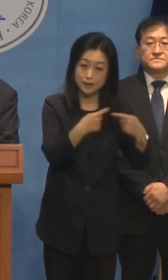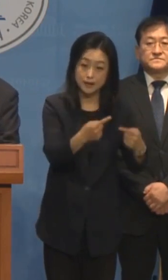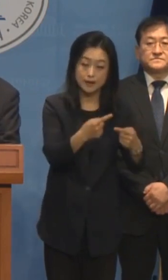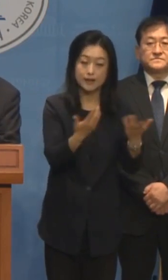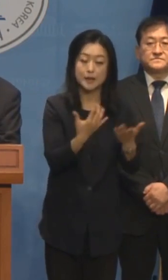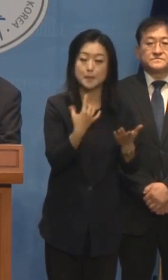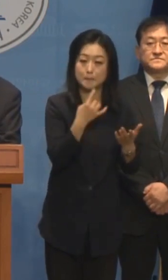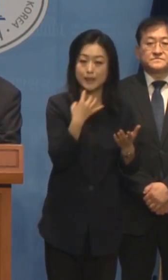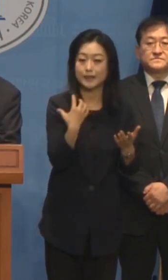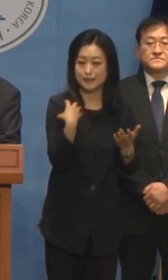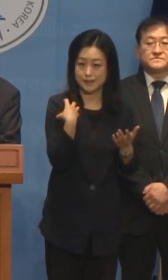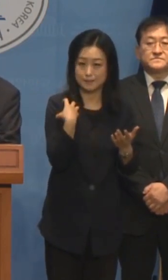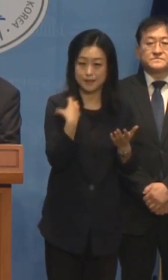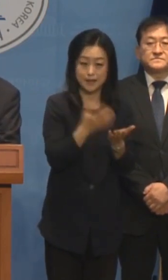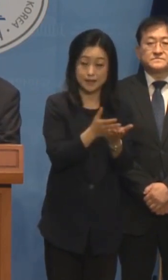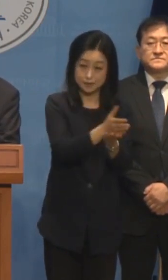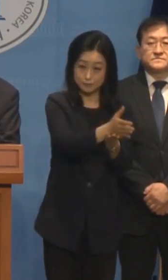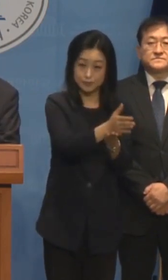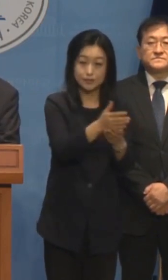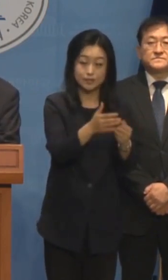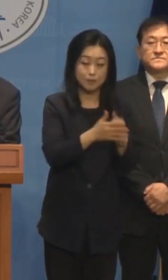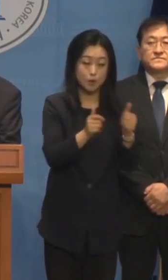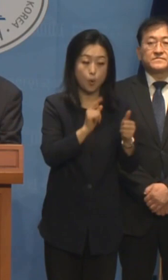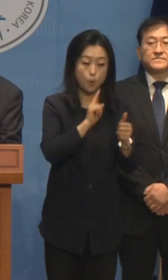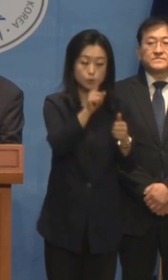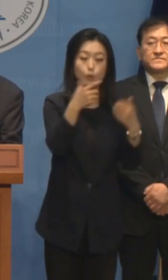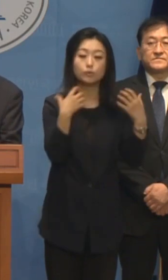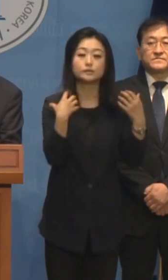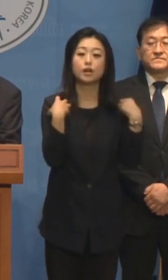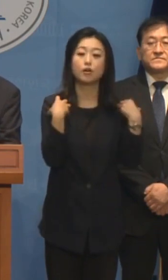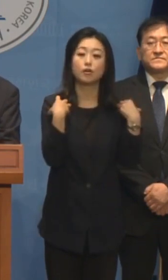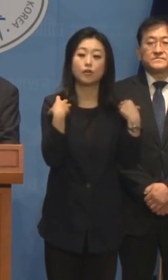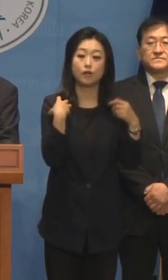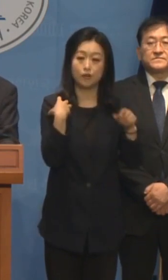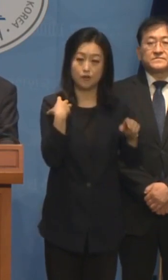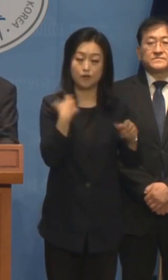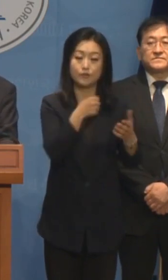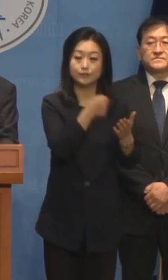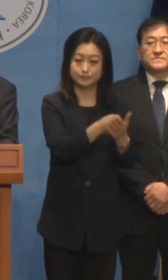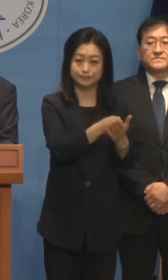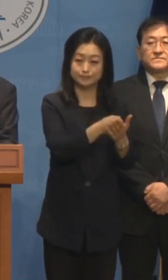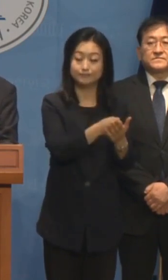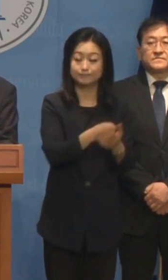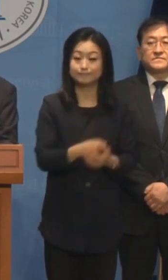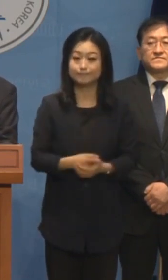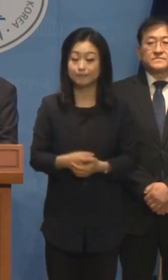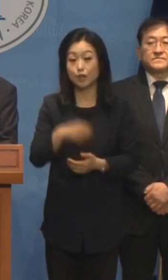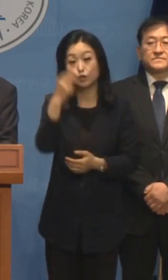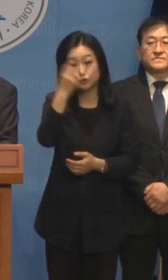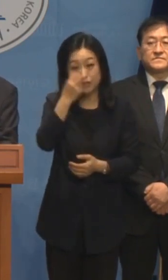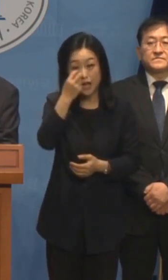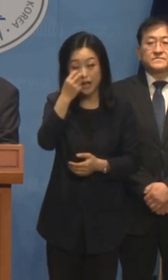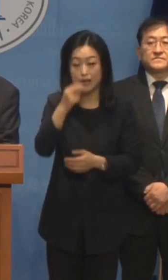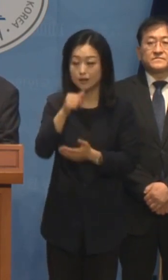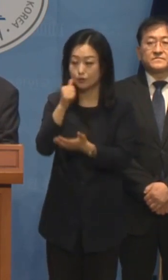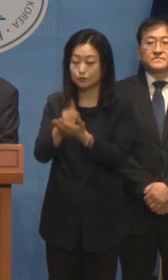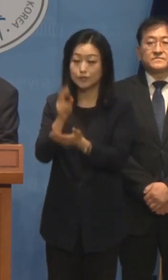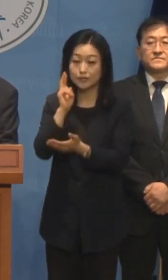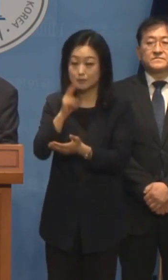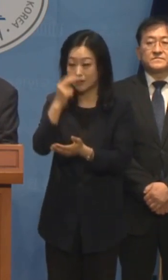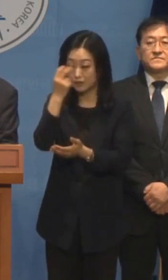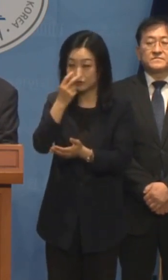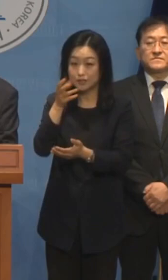담당하는 공소청으로 전환이 된다라는 그런 체계도가 되겠습니다. 수사는